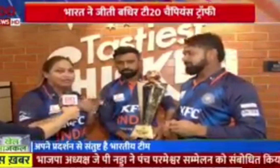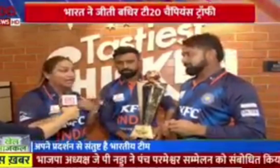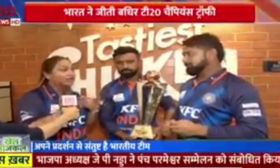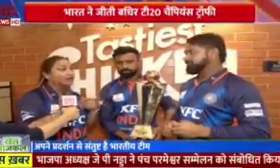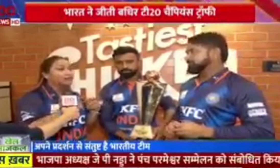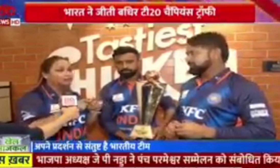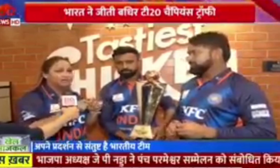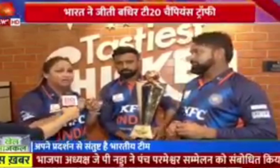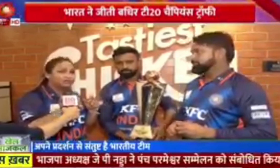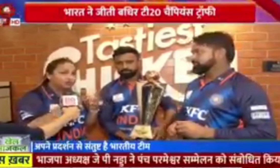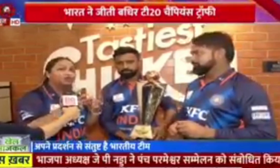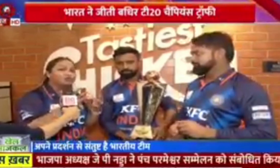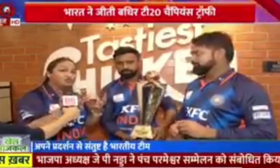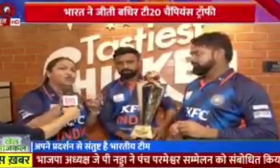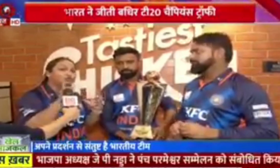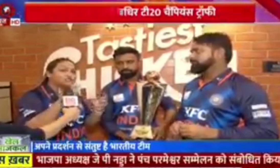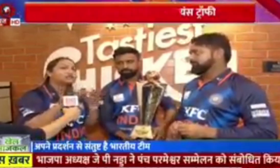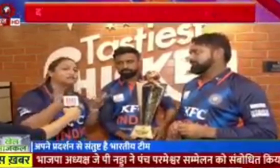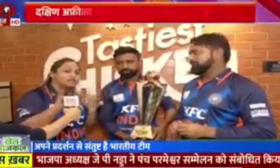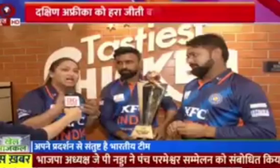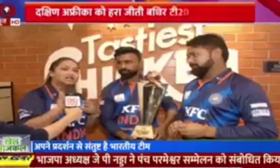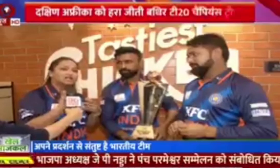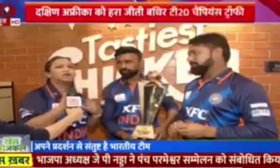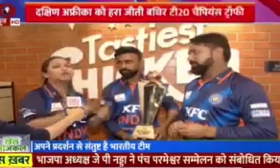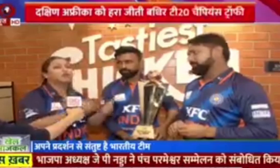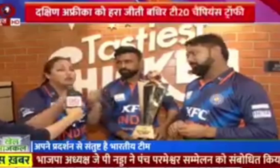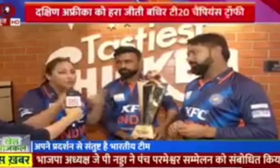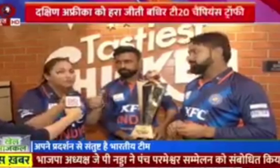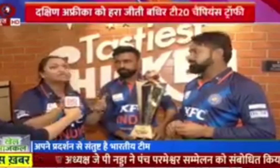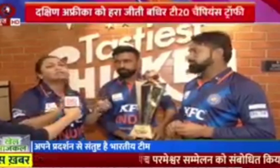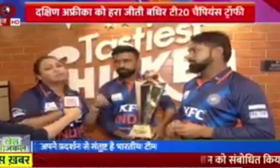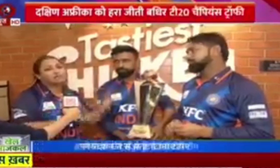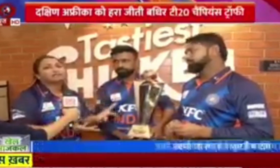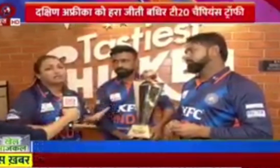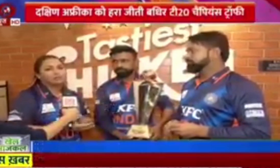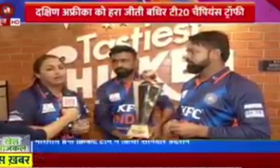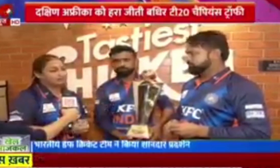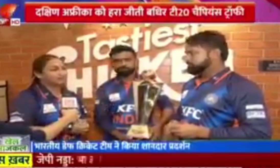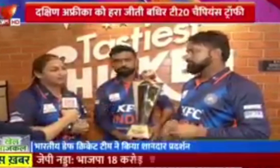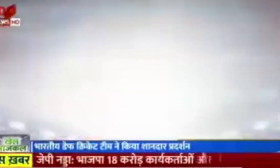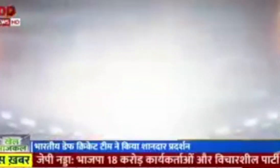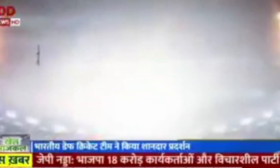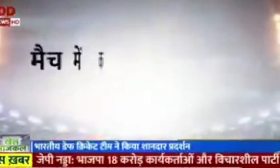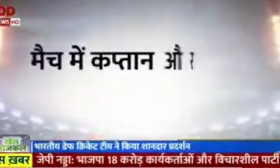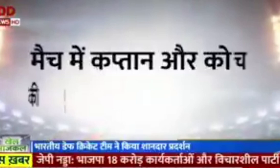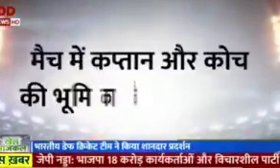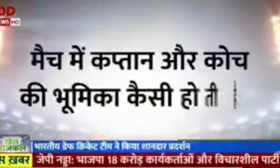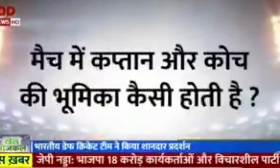बताया और हम अपनी जो कोचेज हमसे चाहते थे हम वो बेस्ट अपना दे पाए।